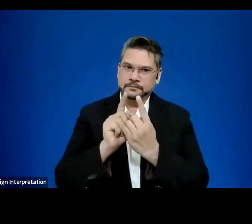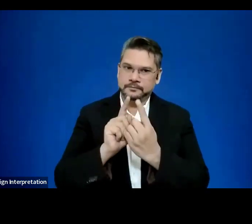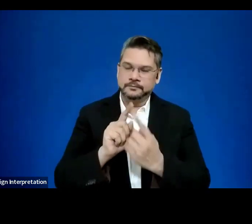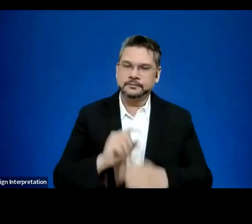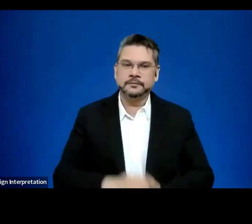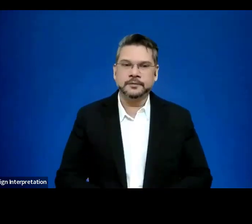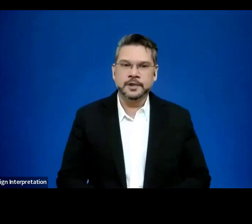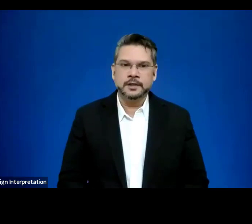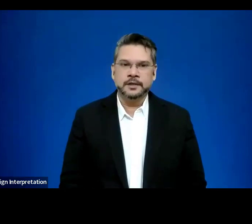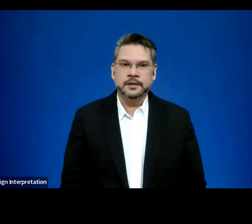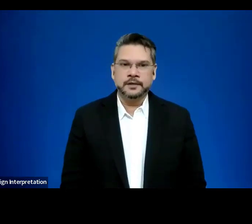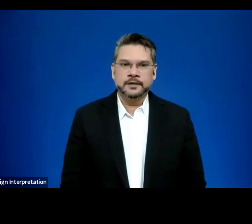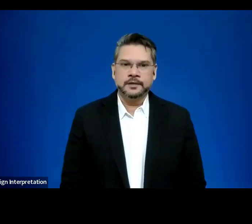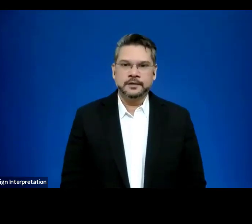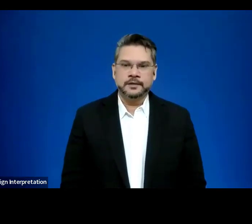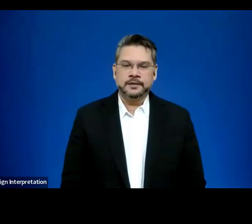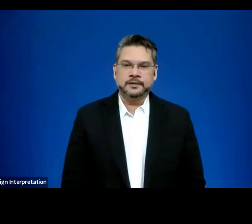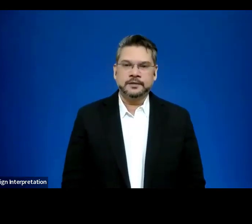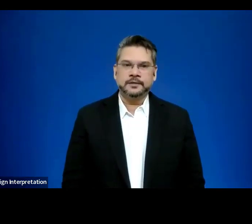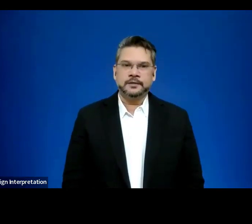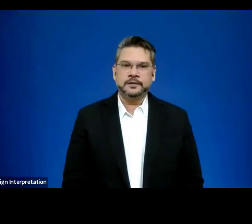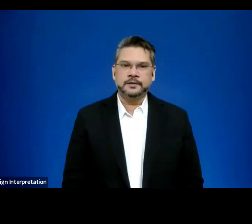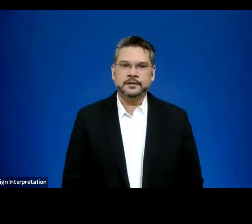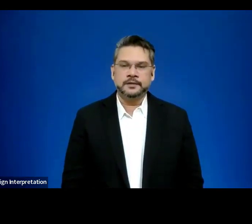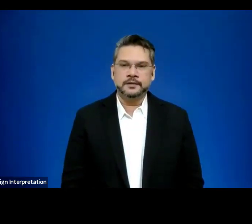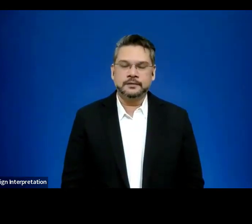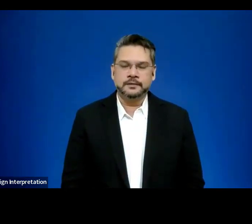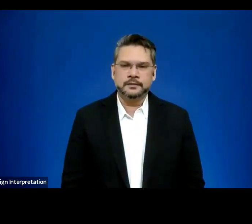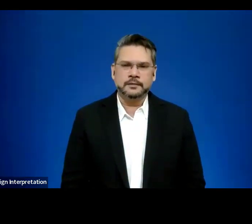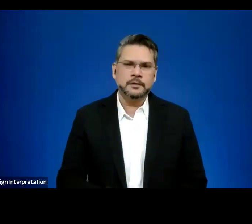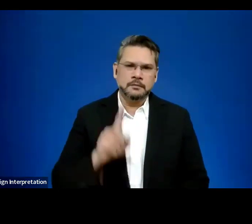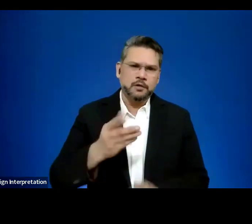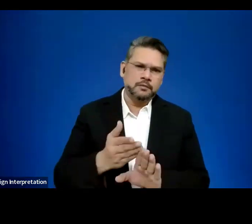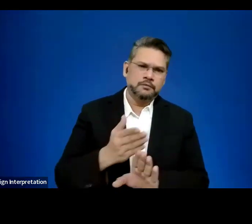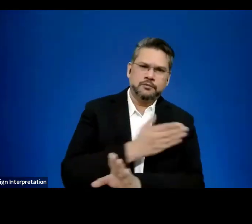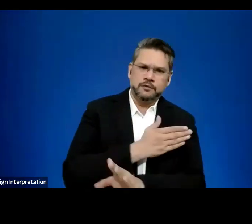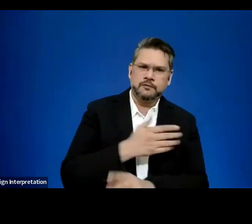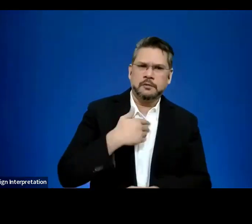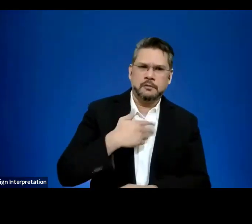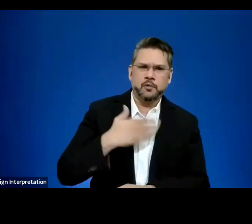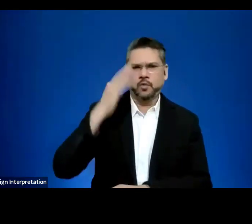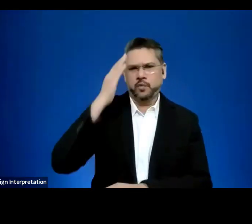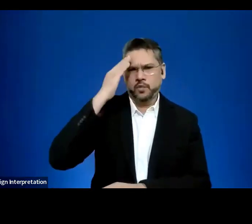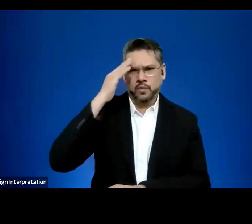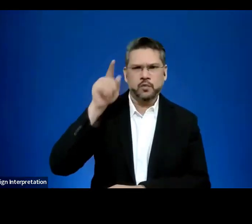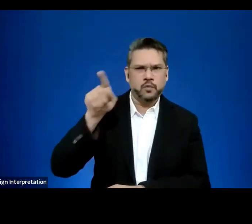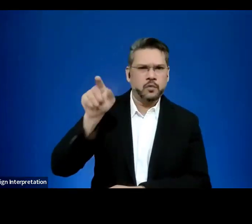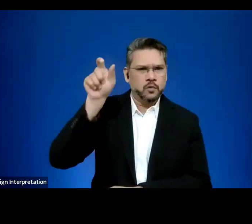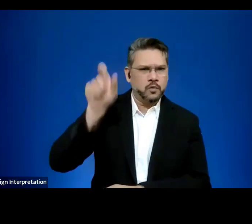我认识 Bhargavi 博士在2011年的时候，